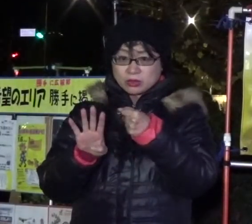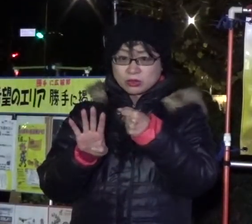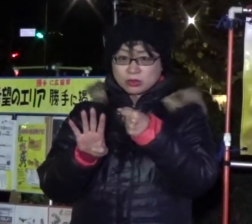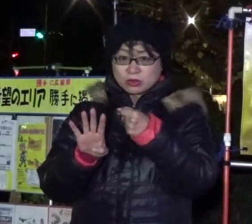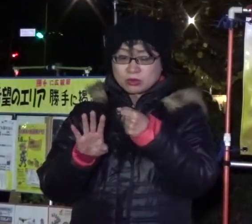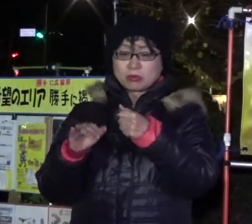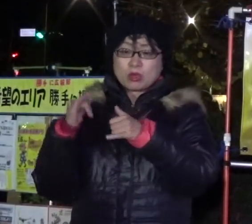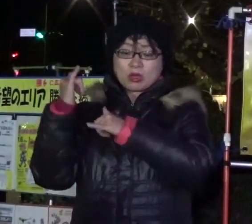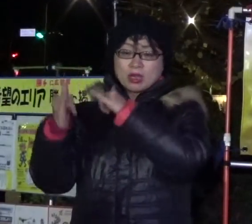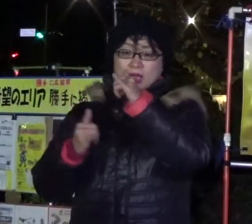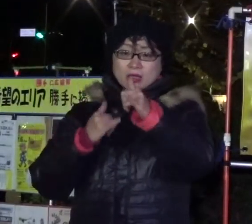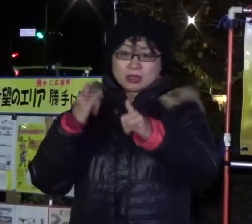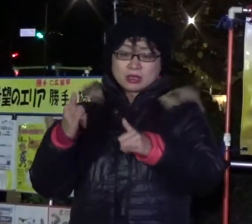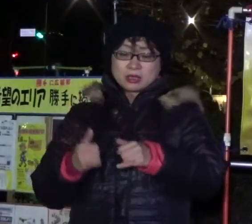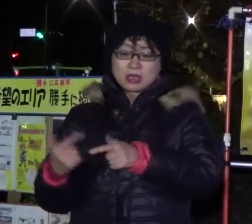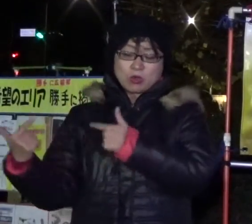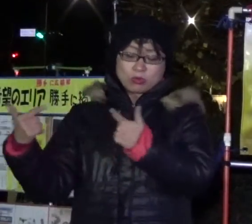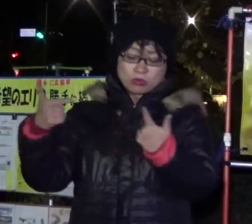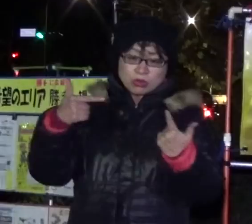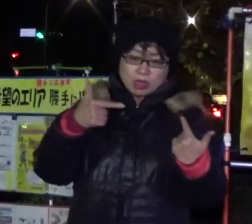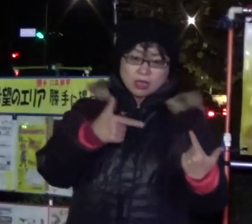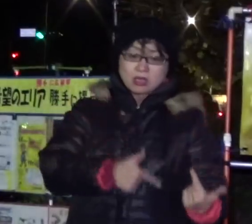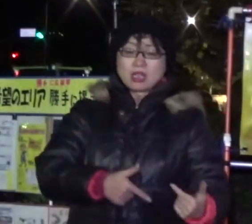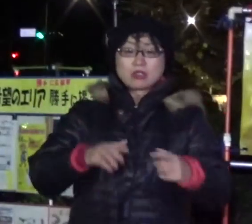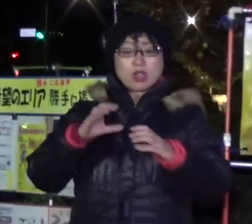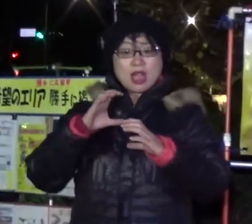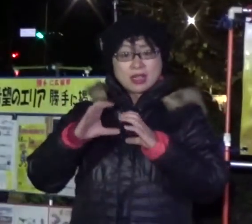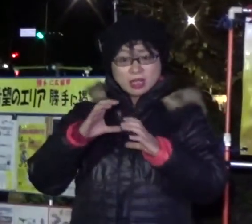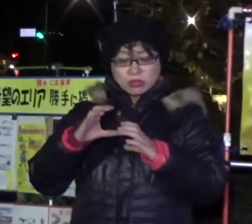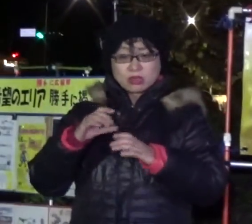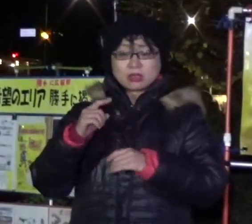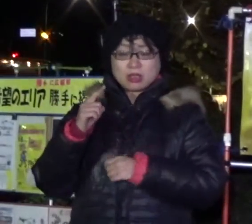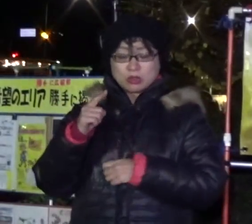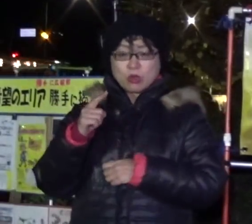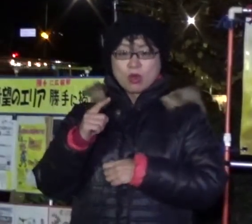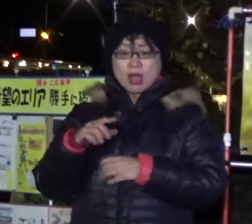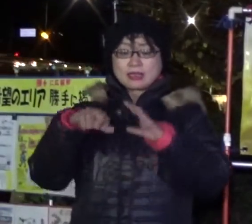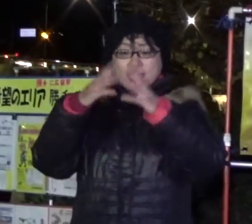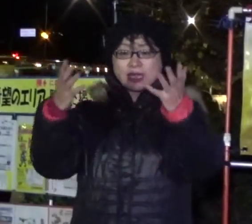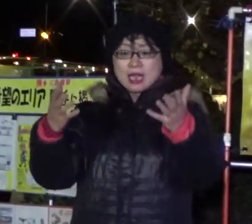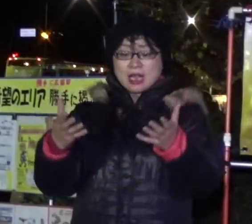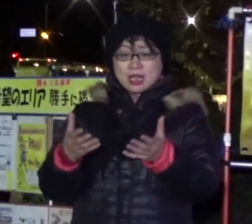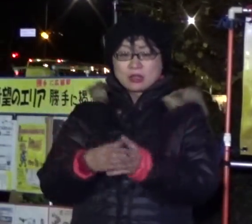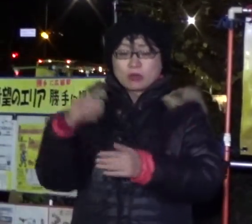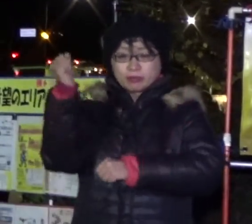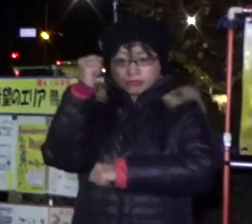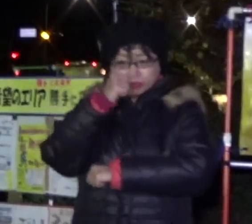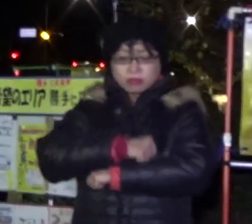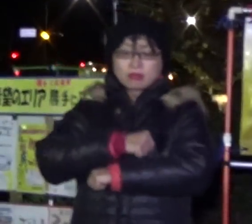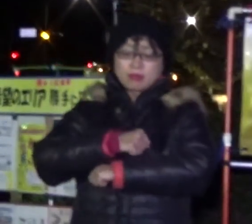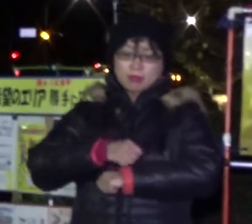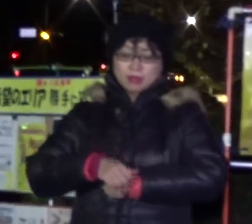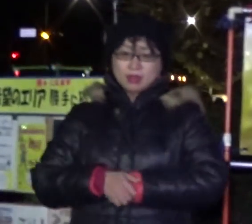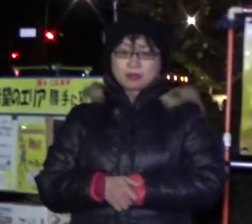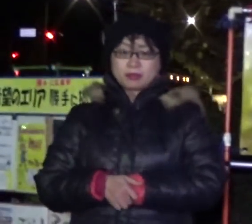代遅れのエネルギーだっていうのが、もうすべて世界中の認識になったってことじゃないでしょうか。